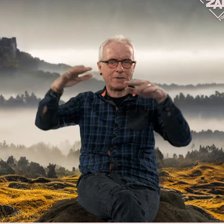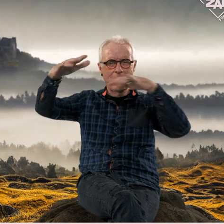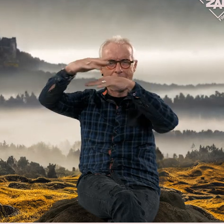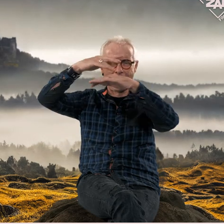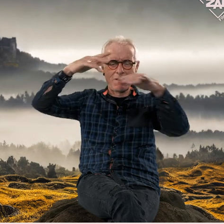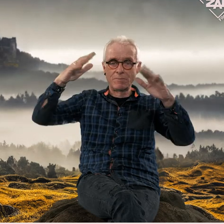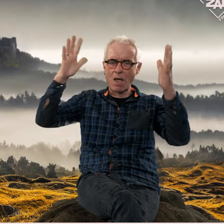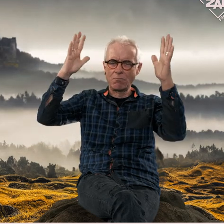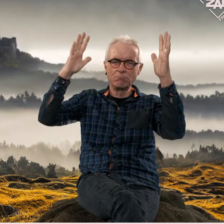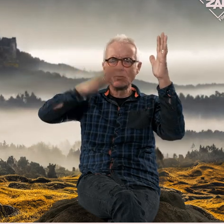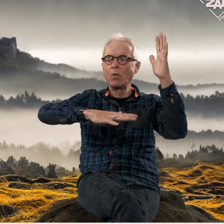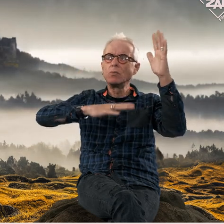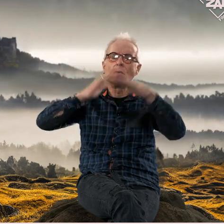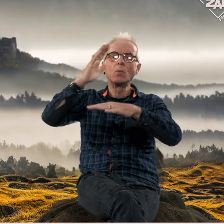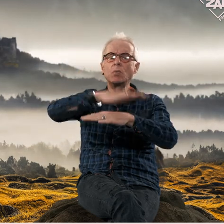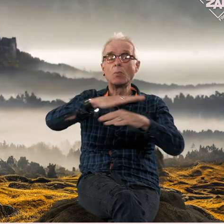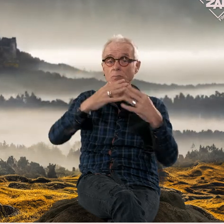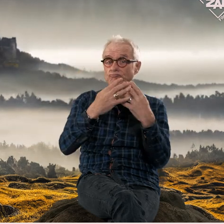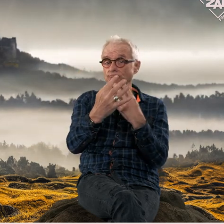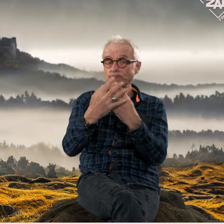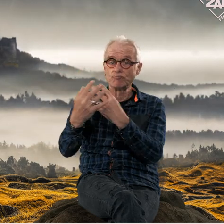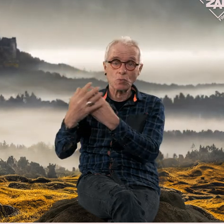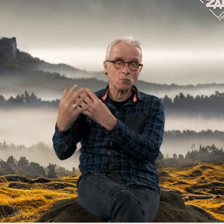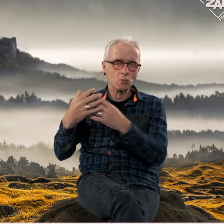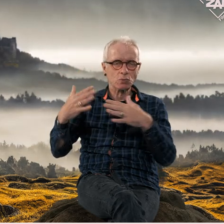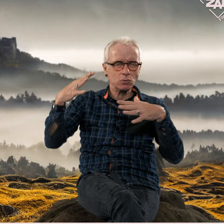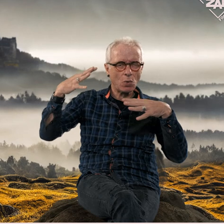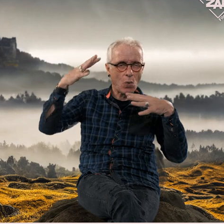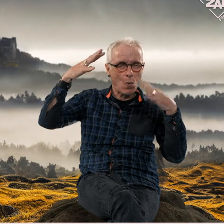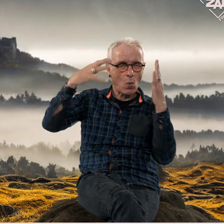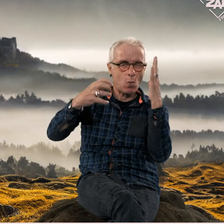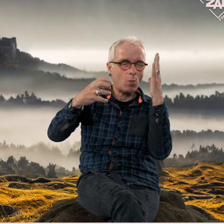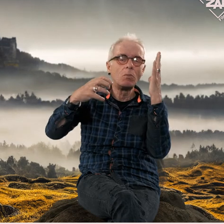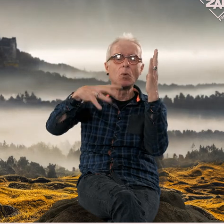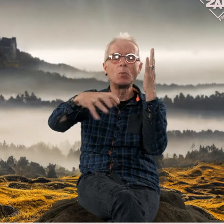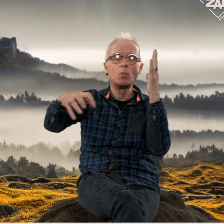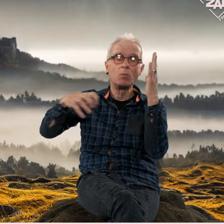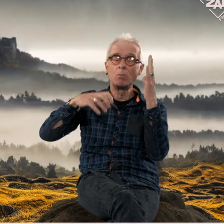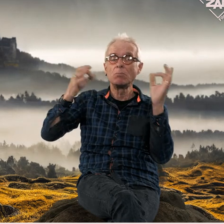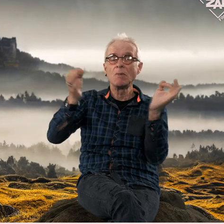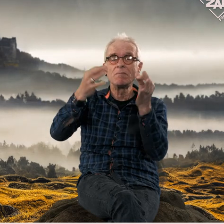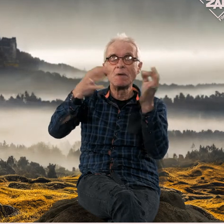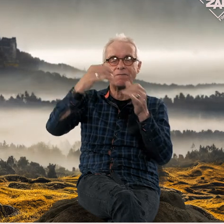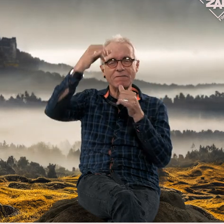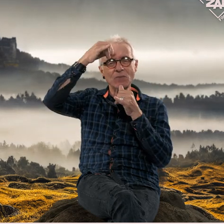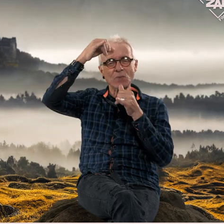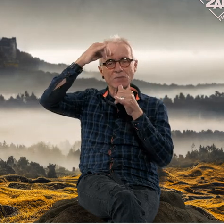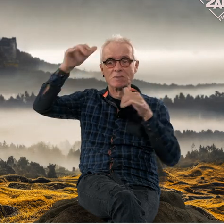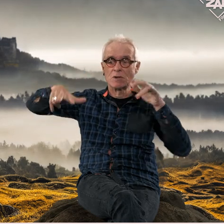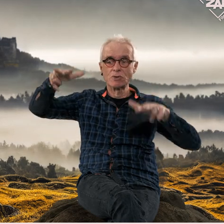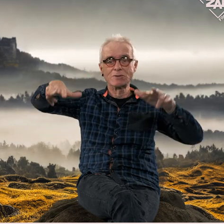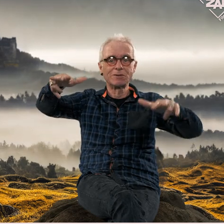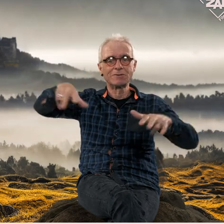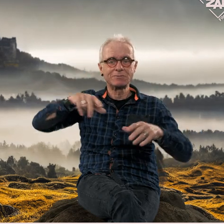Les ombres des arbres s'étendaient sur la mousse. Quelquefois, la lune faisait des taches blanches dans l'éclairière, et il hésitait à s'avancer,